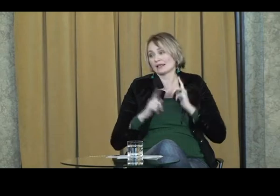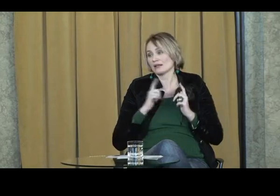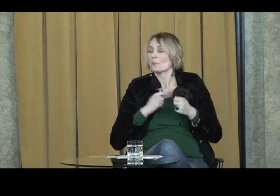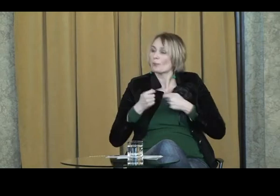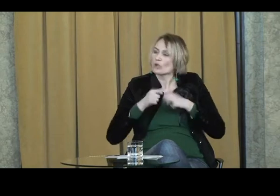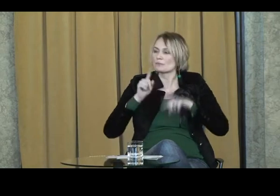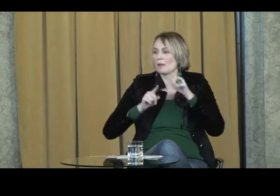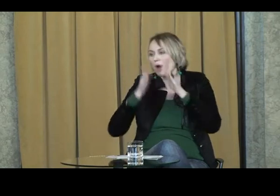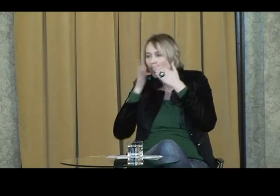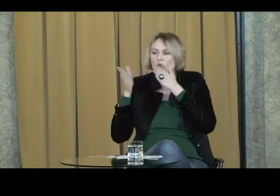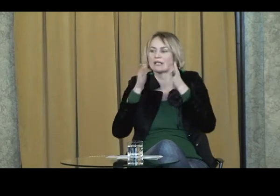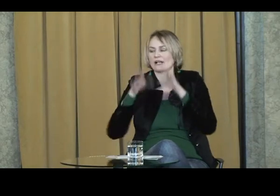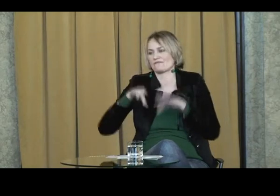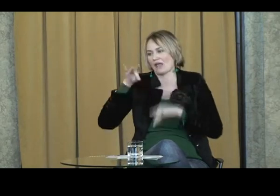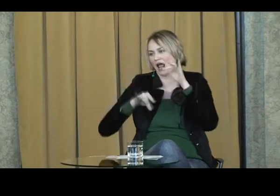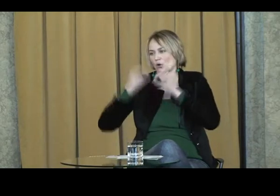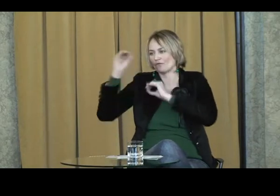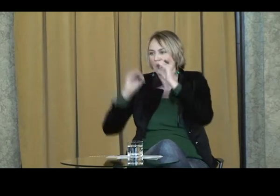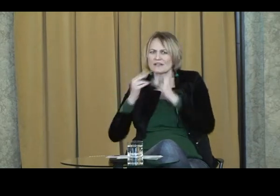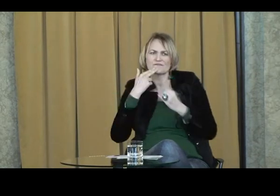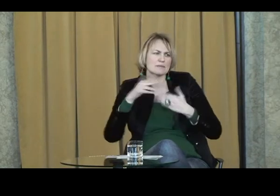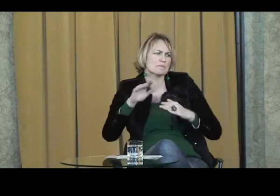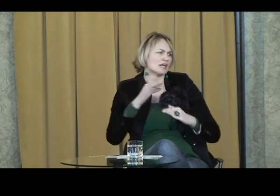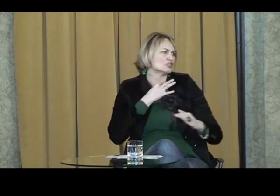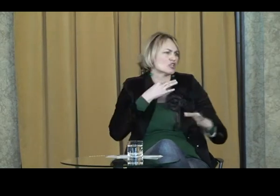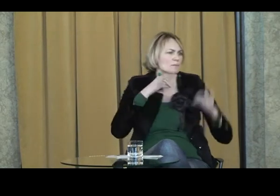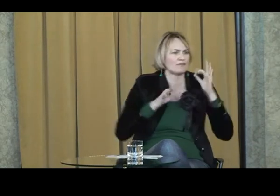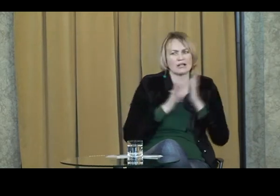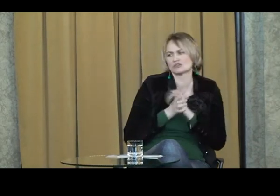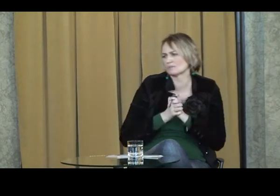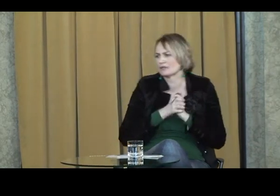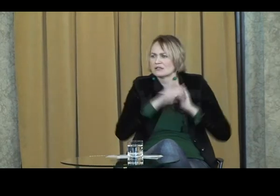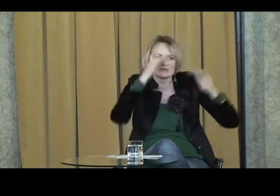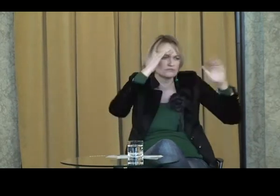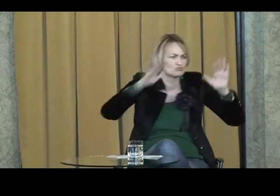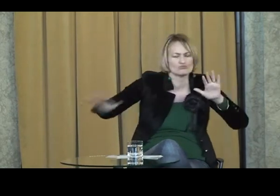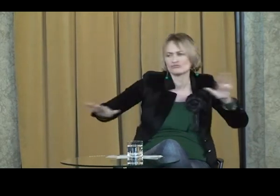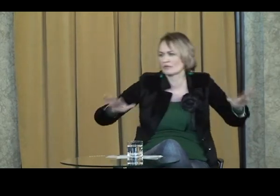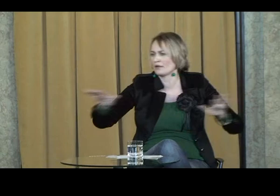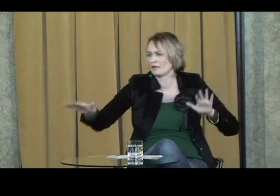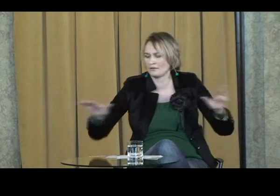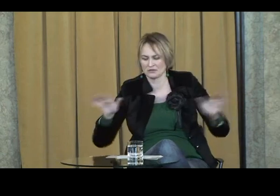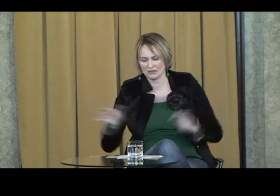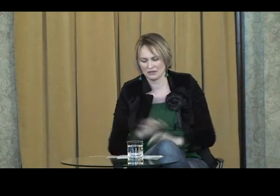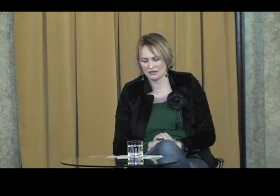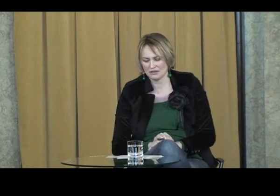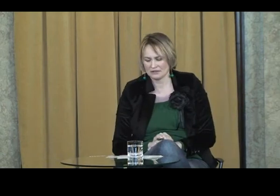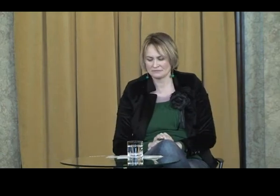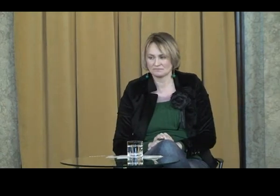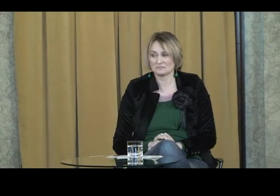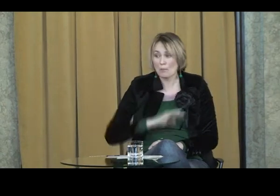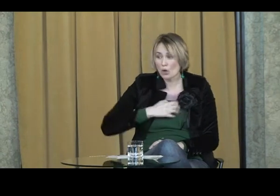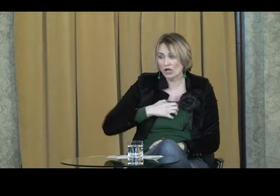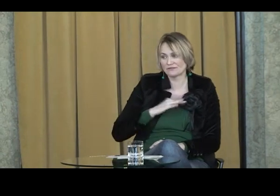Eine Information hier, die Politik schaut manchmal auch auf Stimmen und Quotenfang. Wie komme ich zu